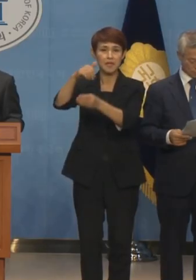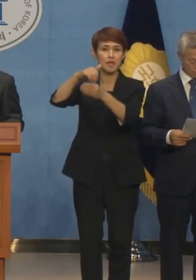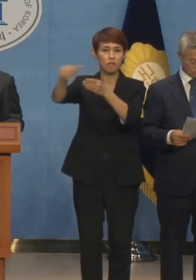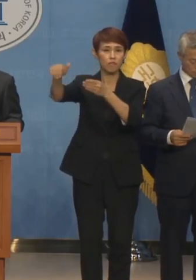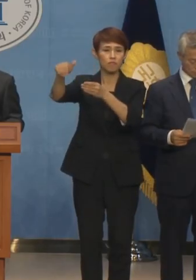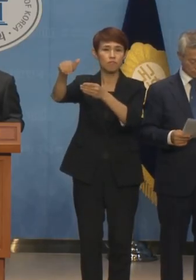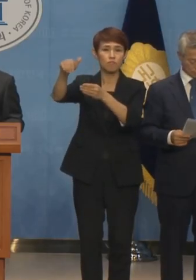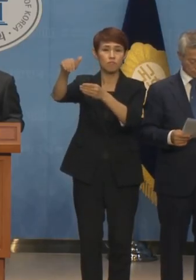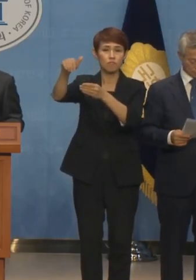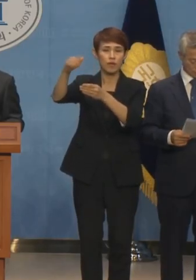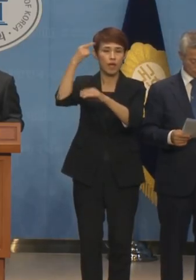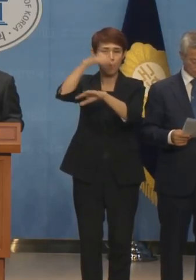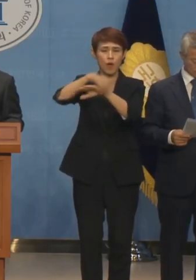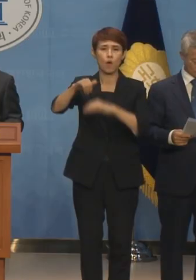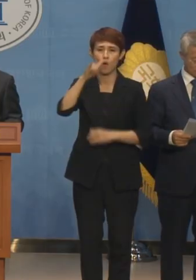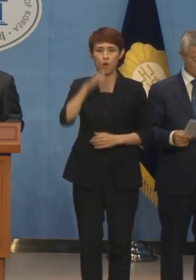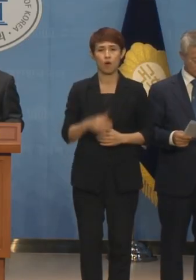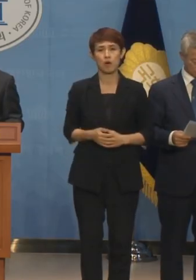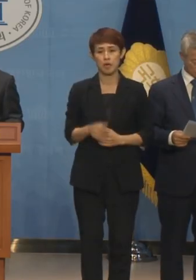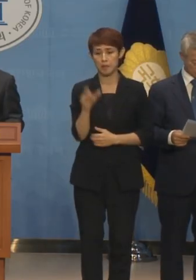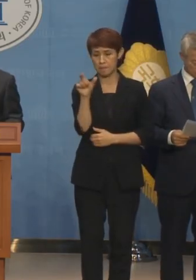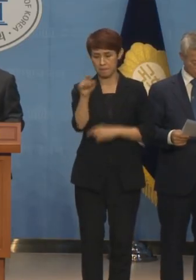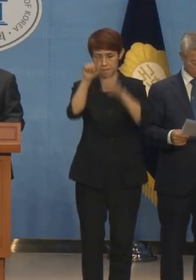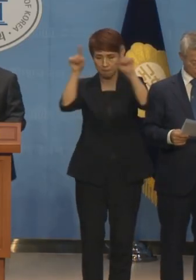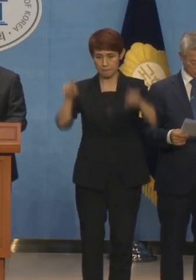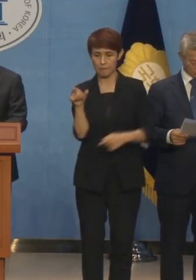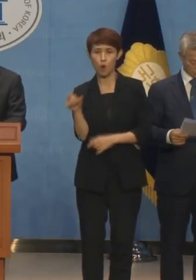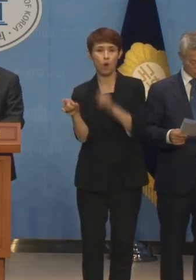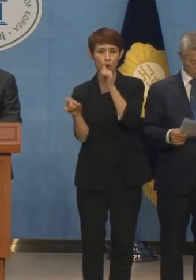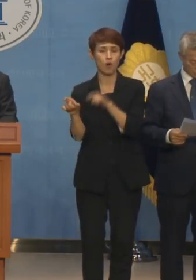지급하기로 계획하였다고 기재하고 있습니다.